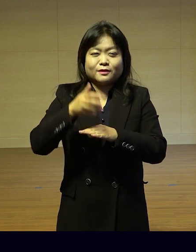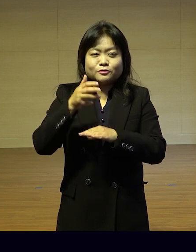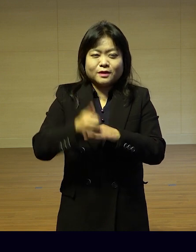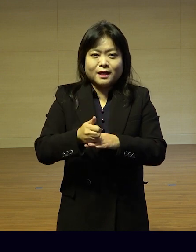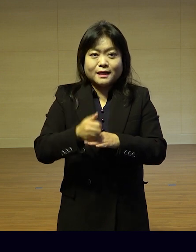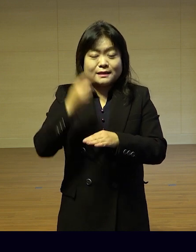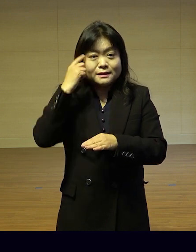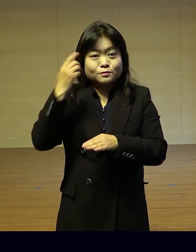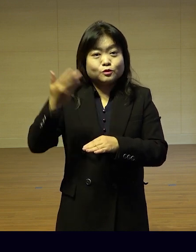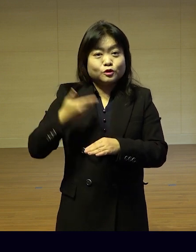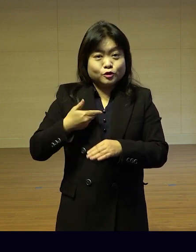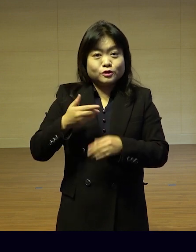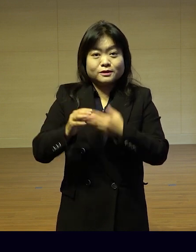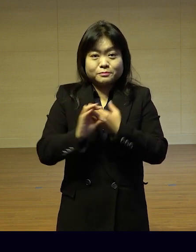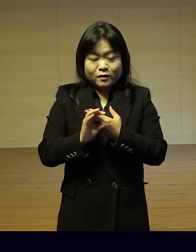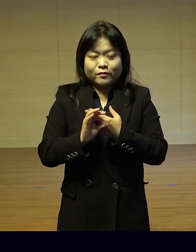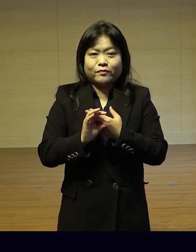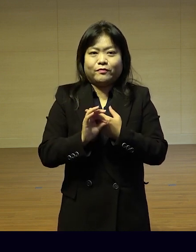나중에 질문을 주시면은